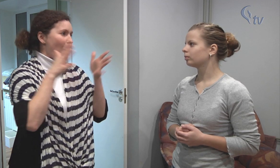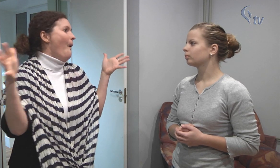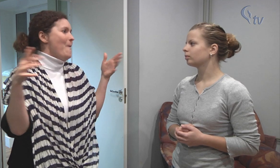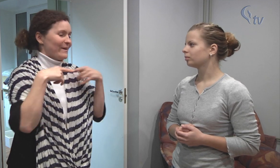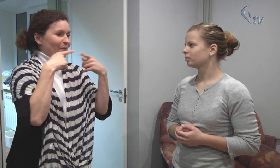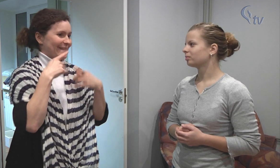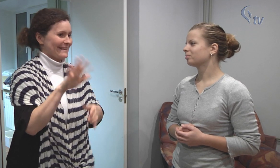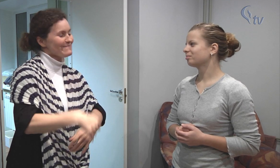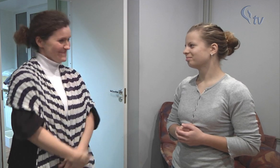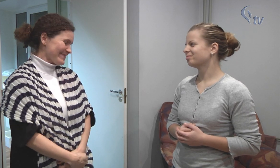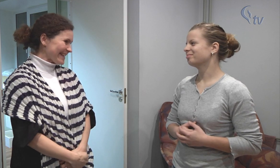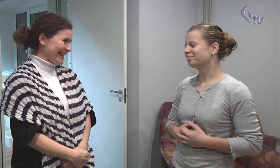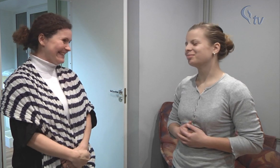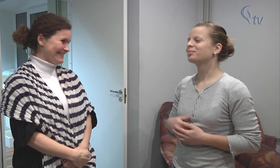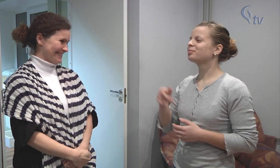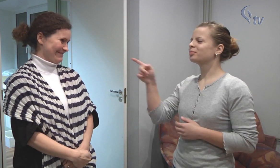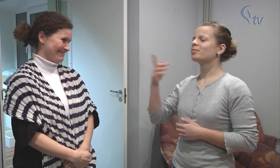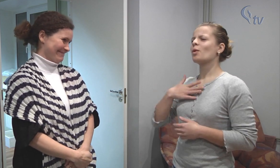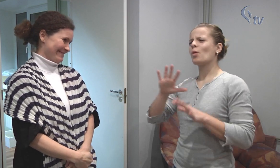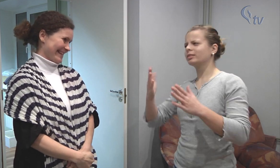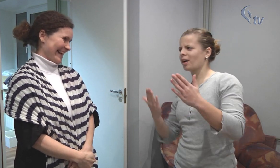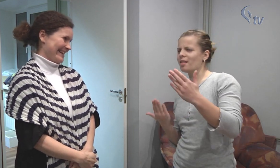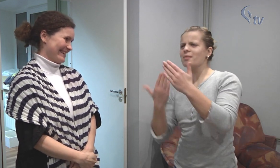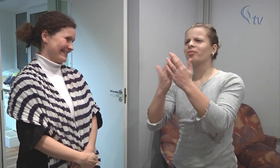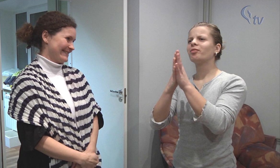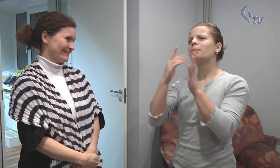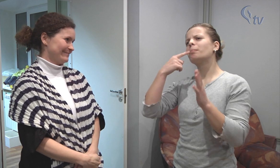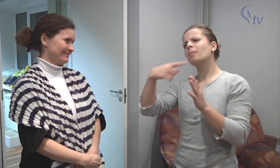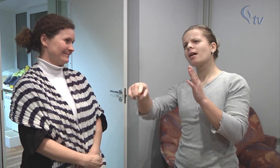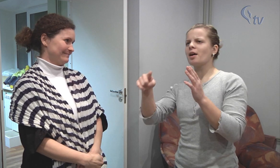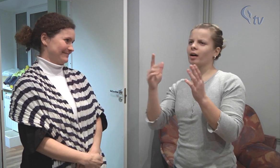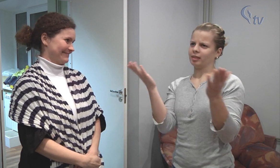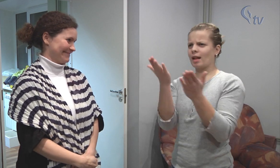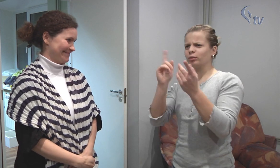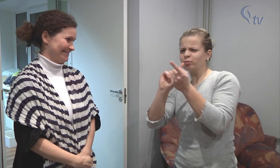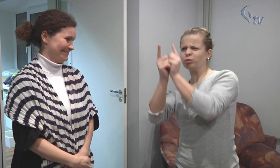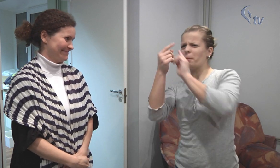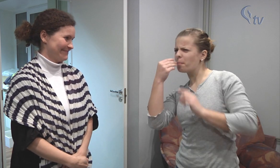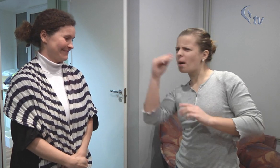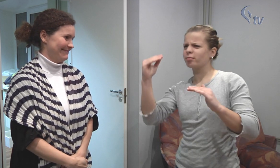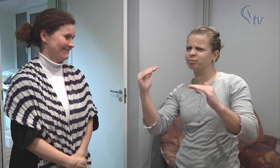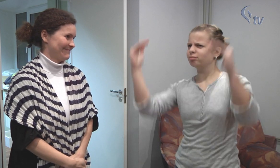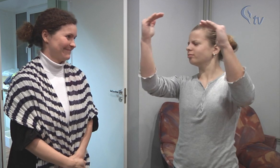kättesaadavusega on probleeme, see on pikem jutt. Aga mis on sinu ettepanekud, kuidas seda teenust paremaks võiks muuta?